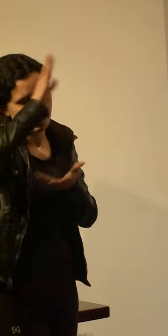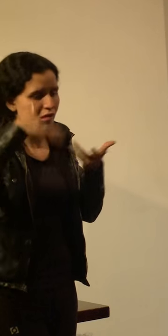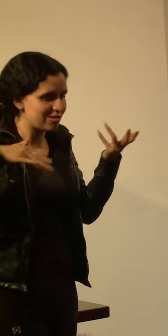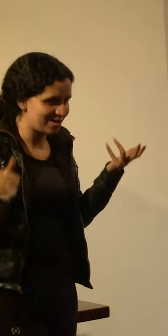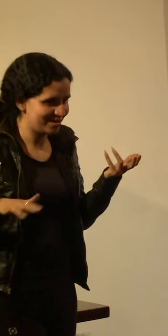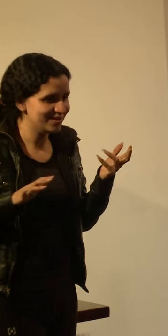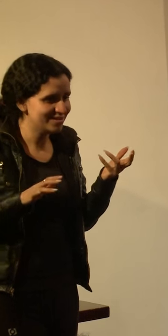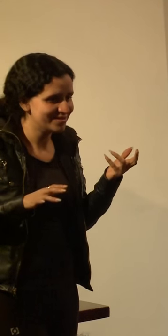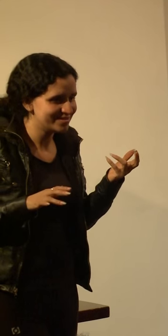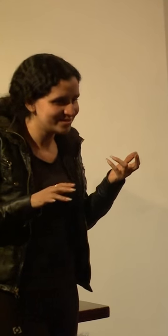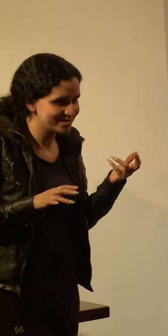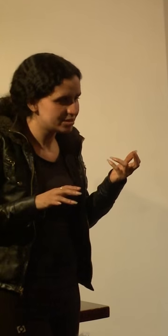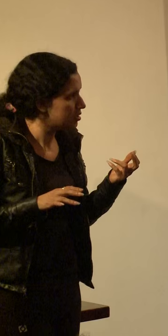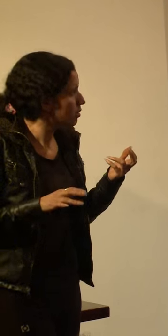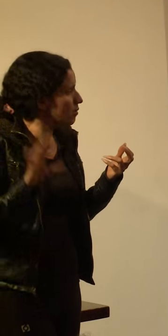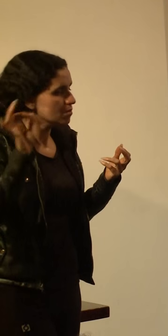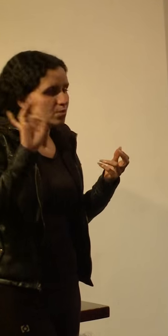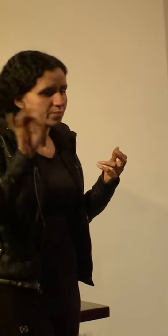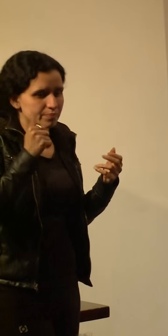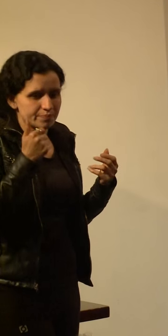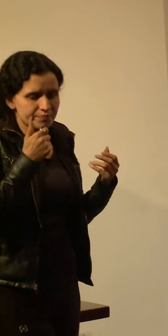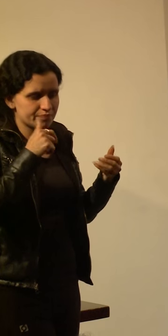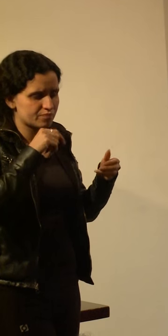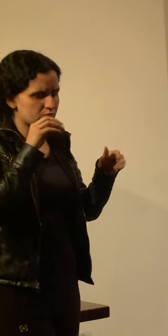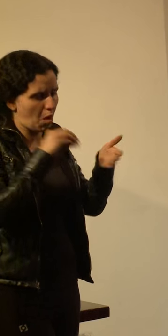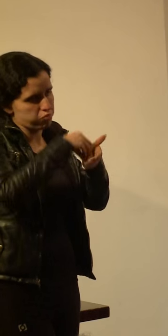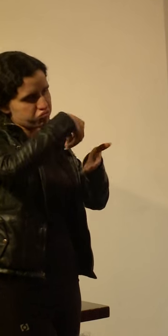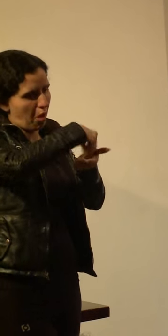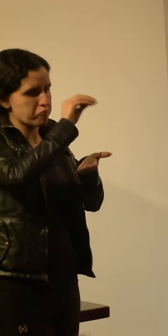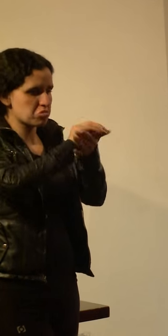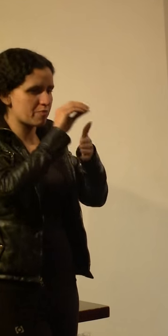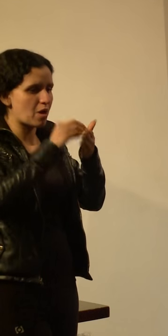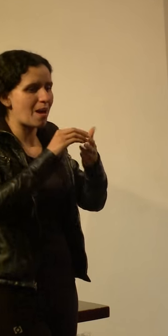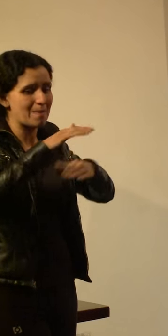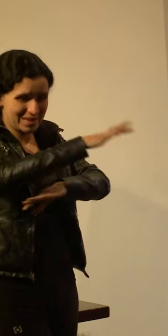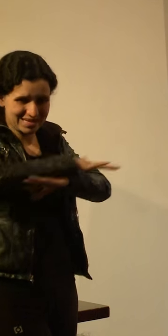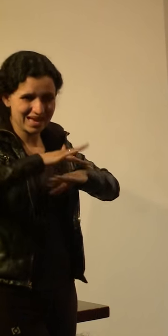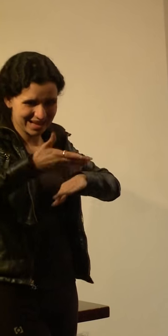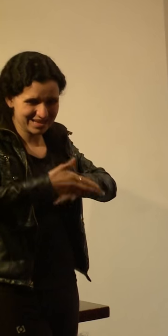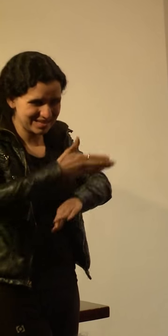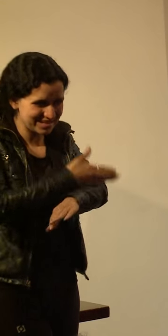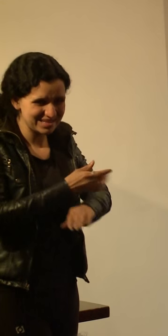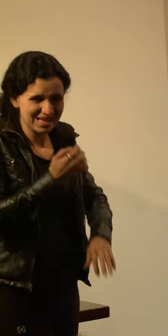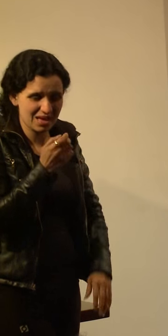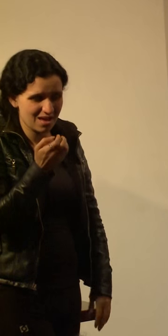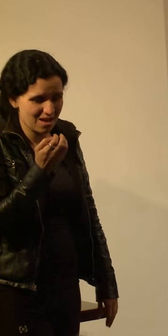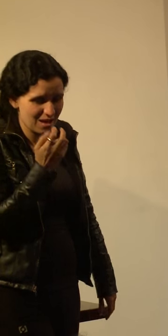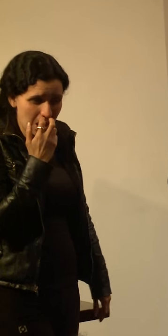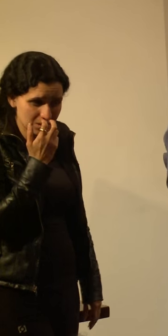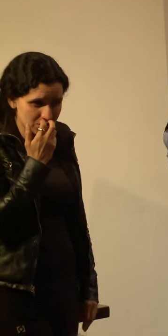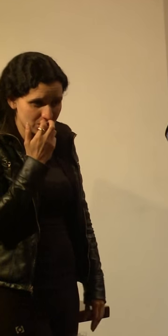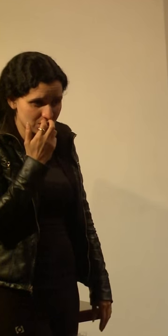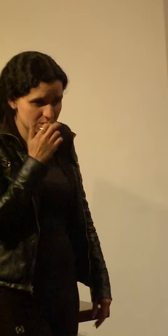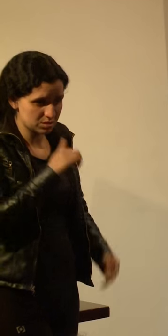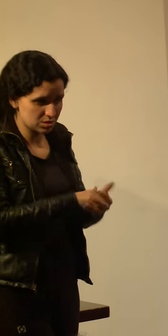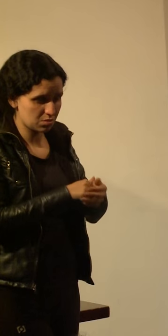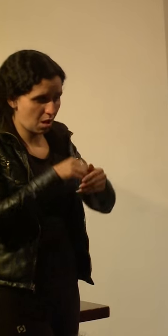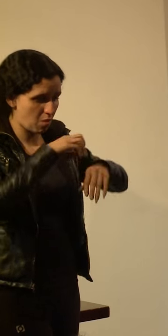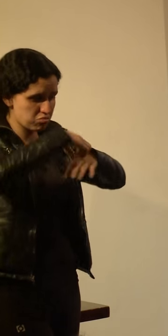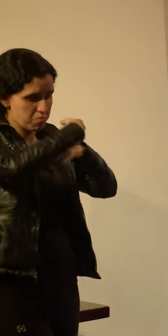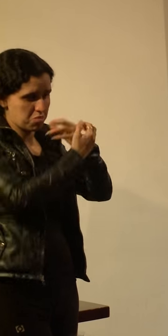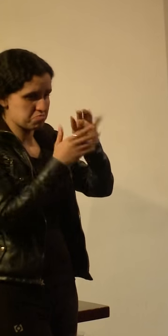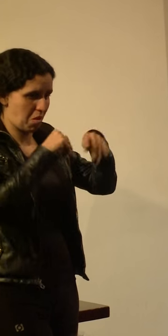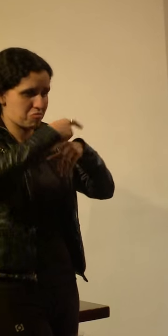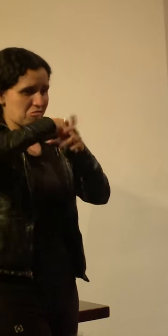cuadro de Cézanne, que es bastante, se dan cuenta que es bastante suelto, por decirlo de alguna manera, no es un paisaje como tan normal. Por eso les decía que era como papá de lo que pasa en el siglo